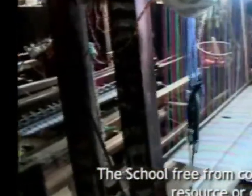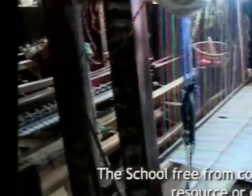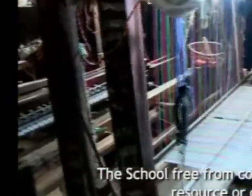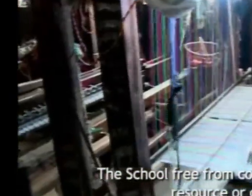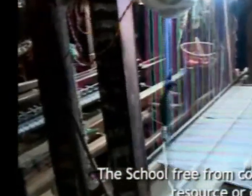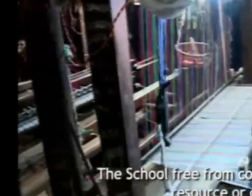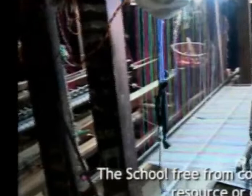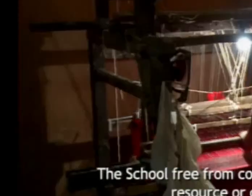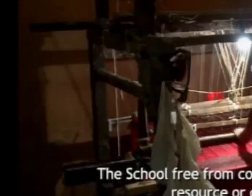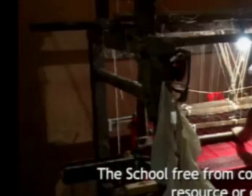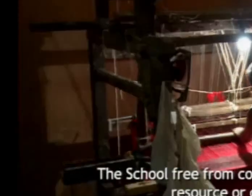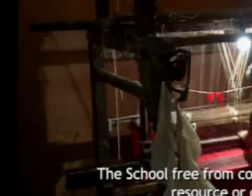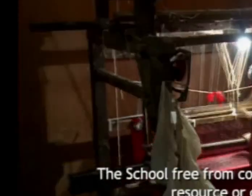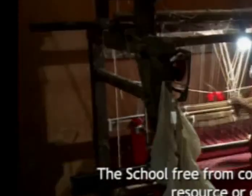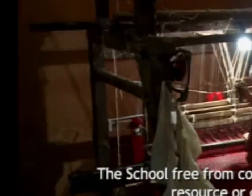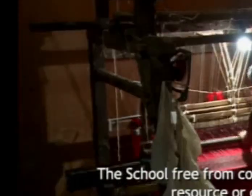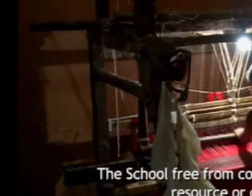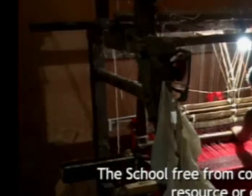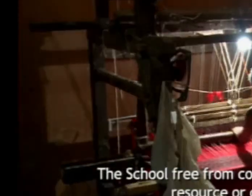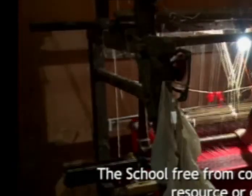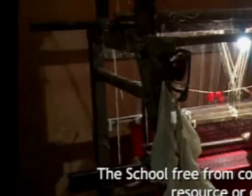संसाधन समय की सीमा से